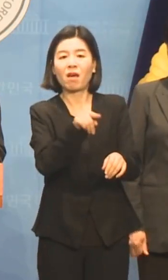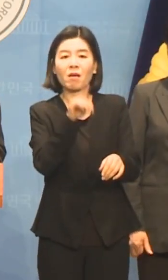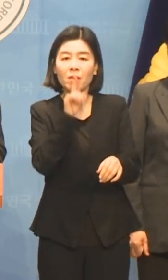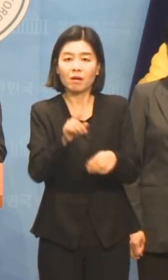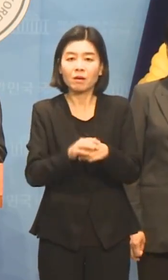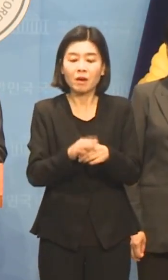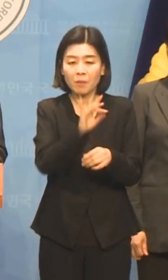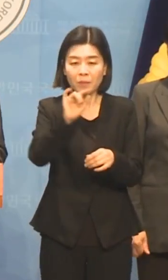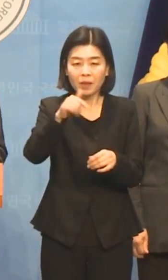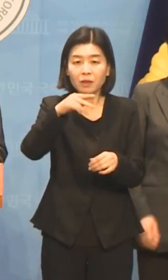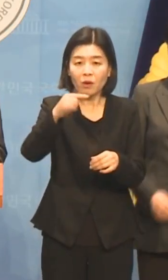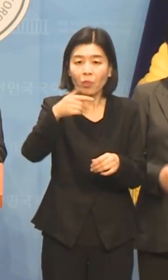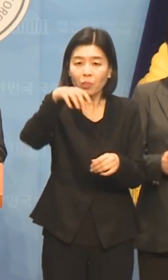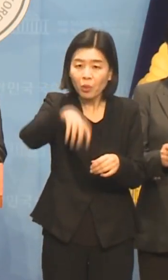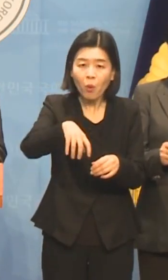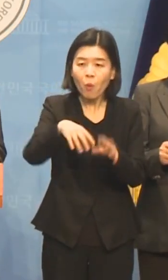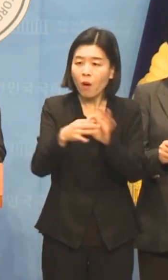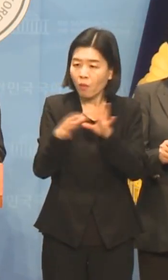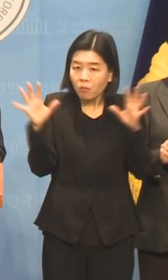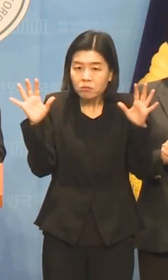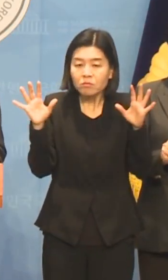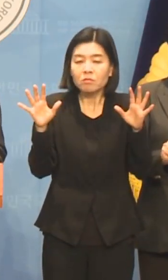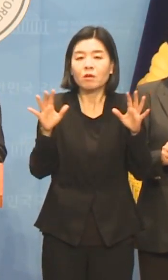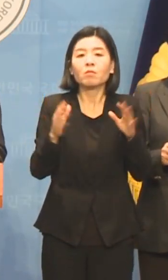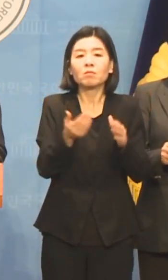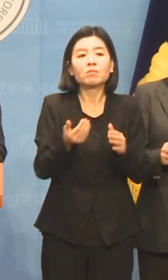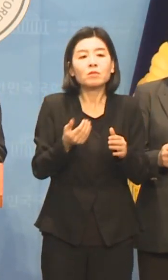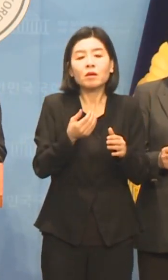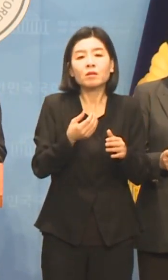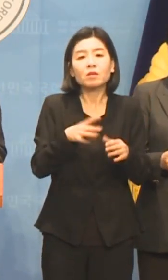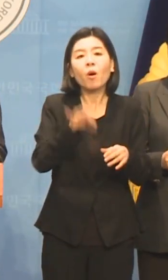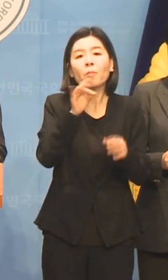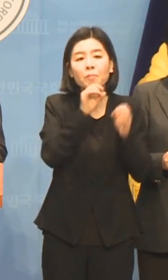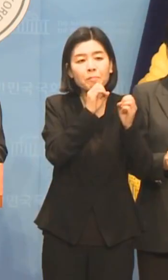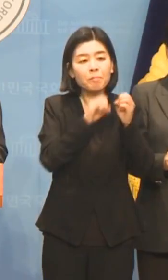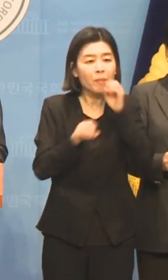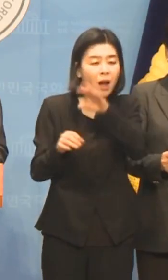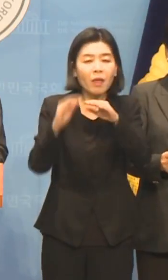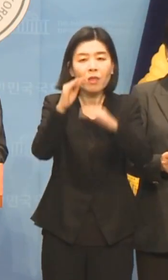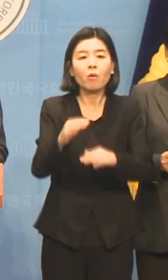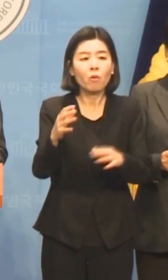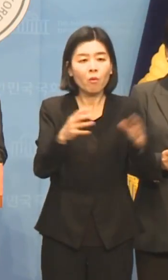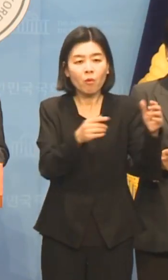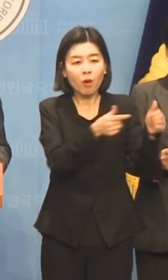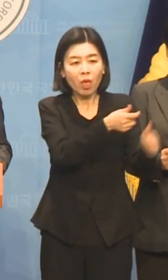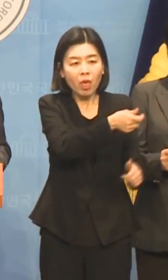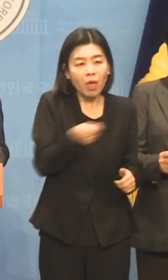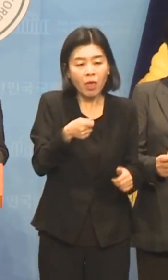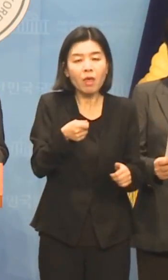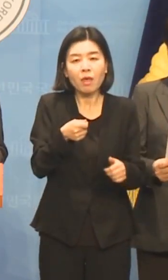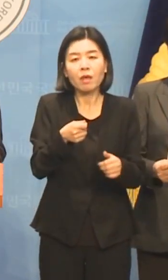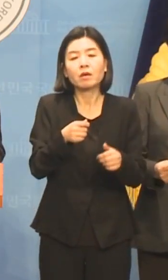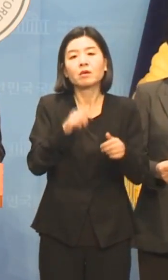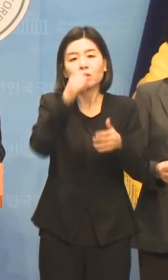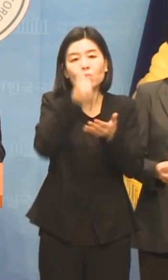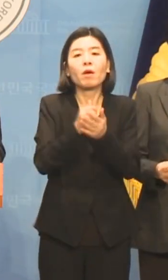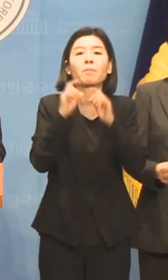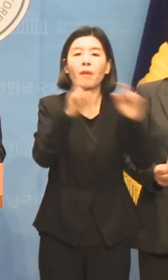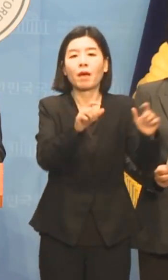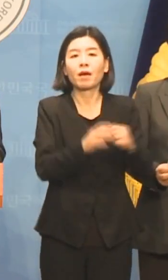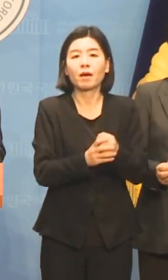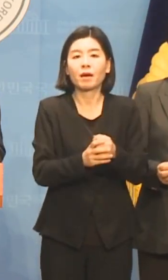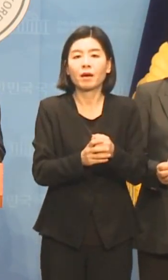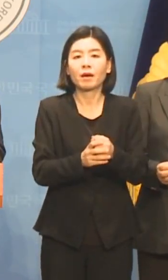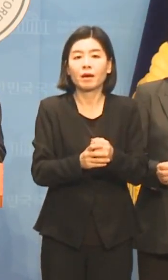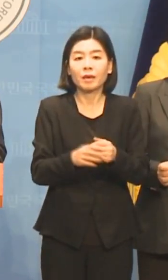전반부 발언을 문제 삼아 유죄를 선고했습니다. 이는 검찰이 별개의 두 이야기를 맥락과